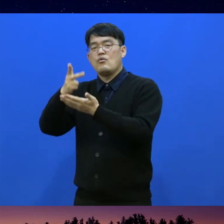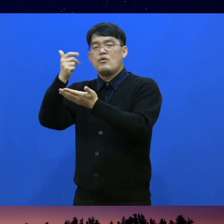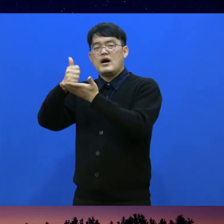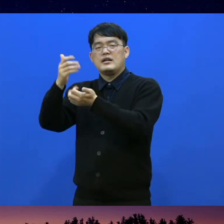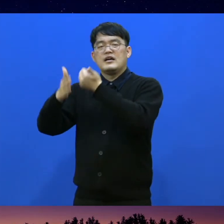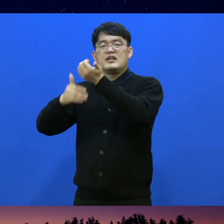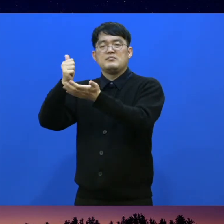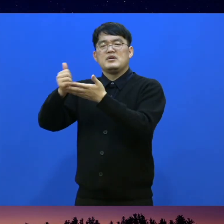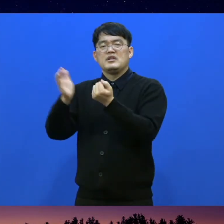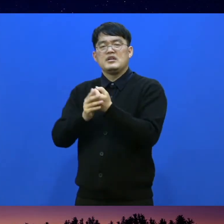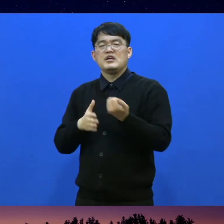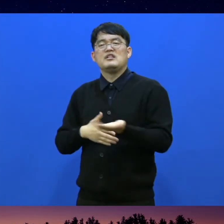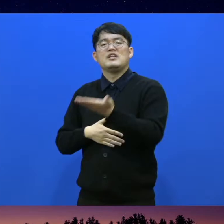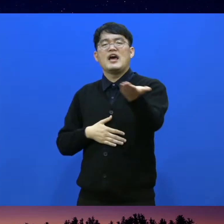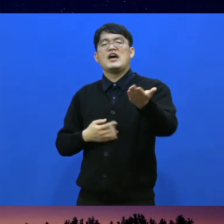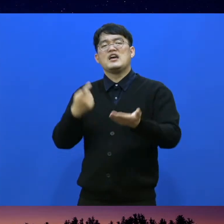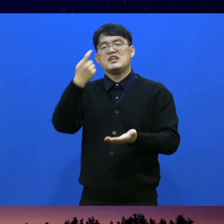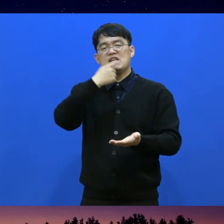입을 크게